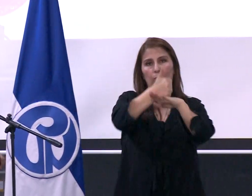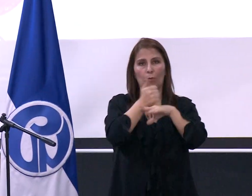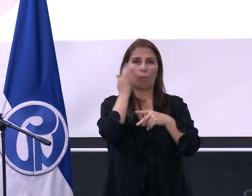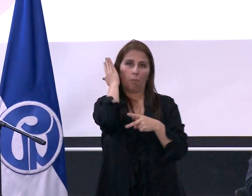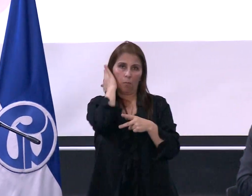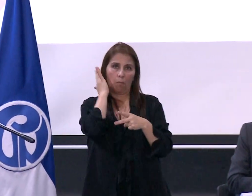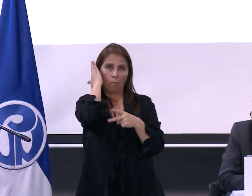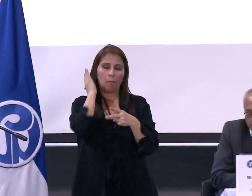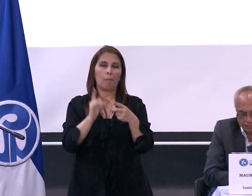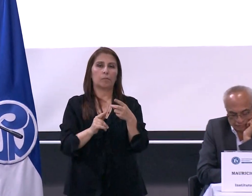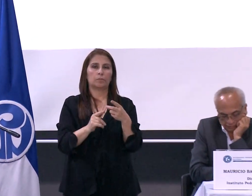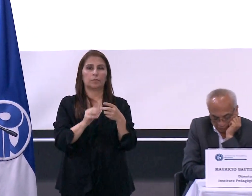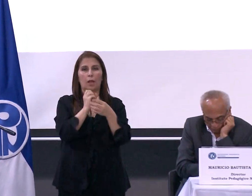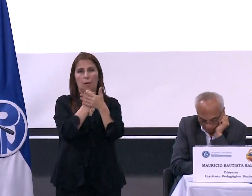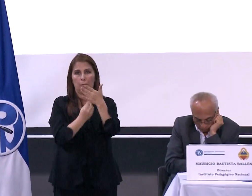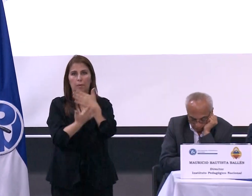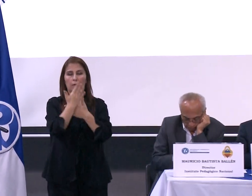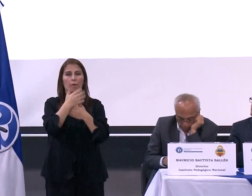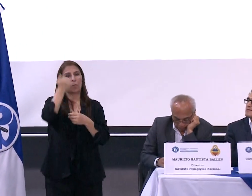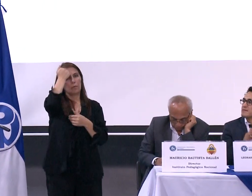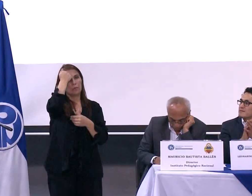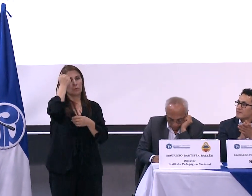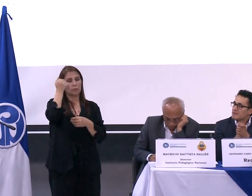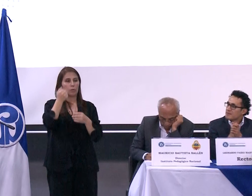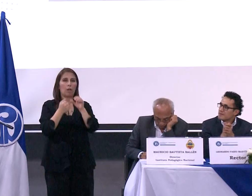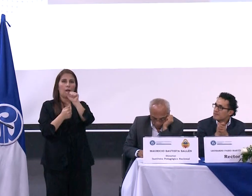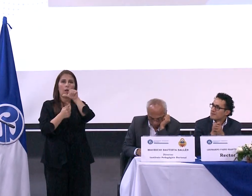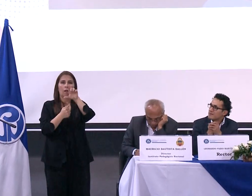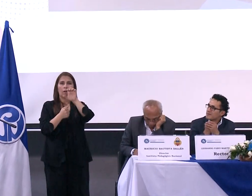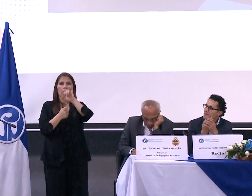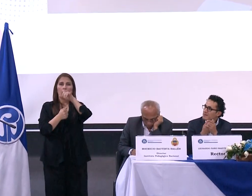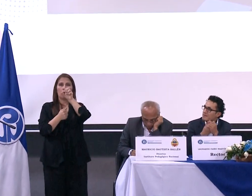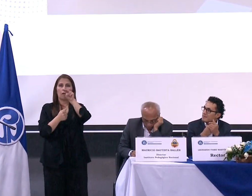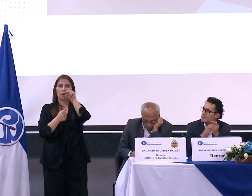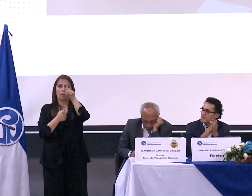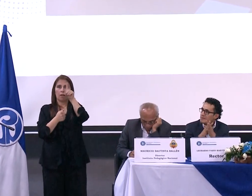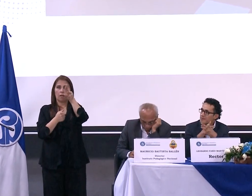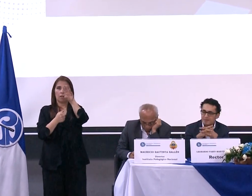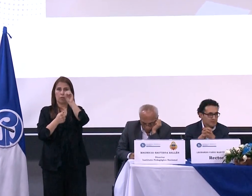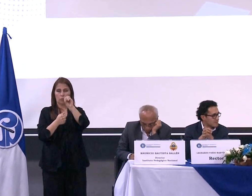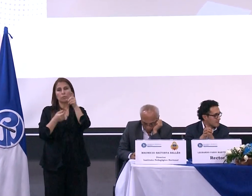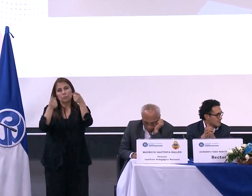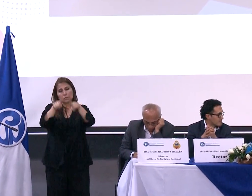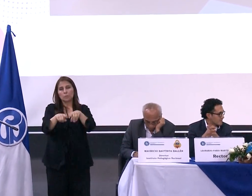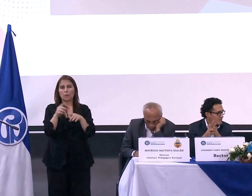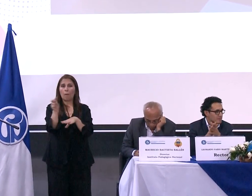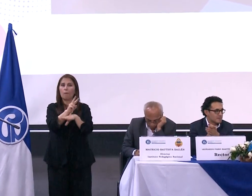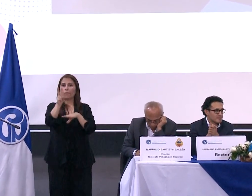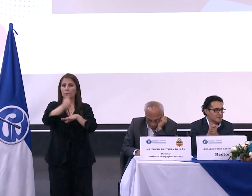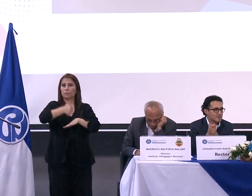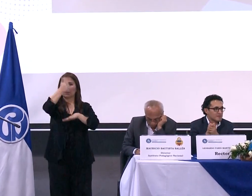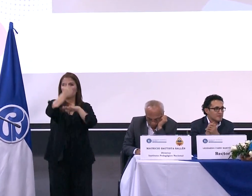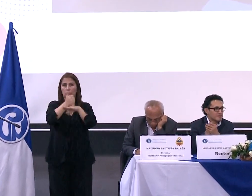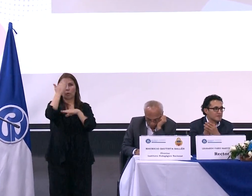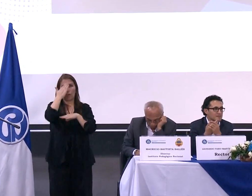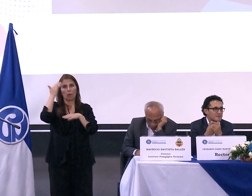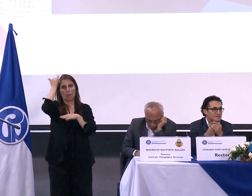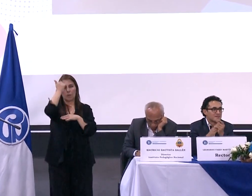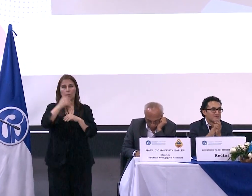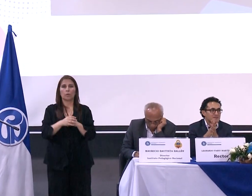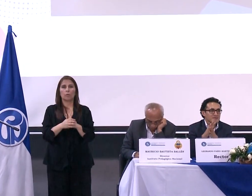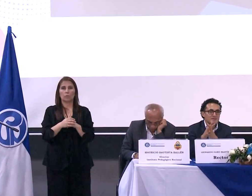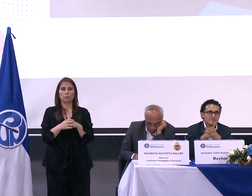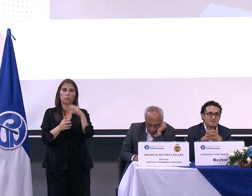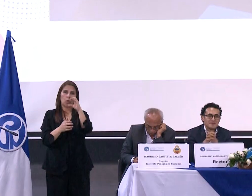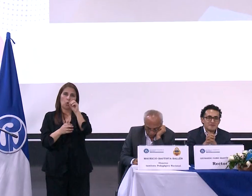autistas profesora alejandro álvarez y por supuesto al vicerrector académico ahora el